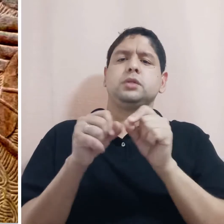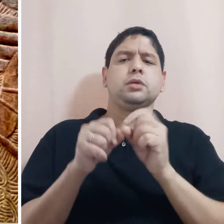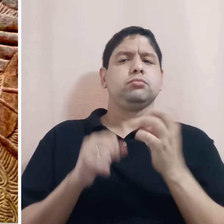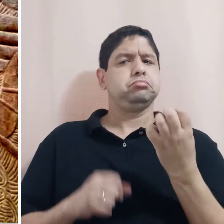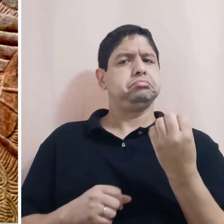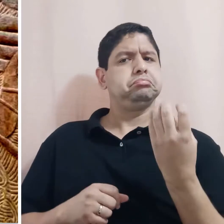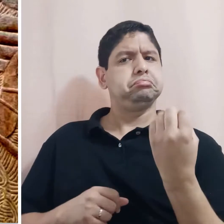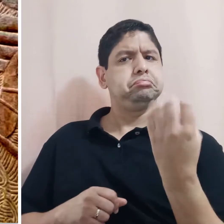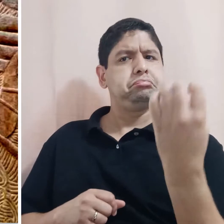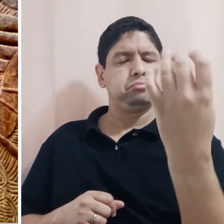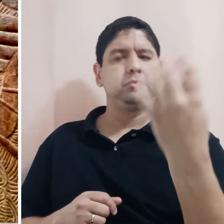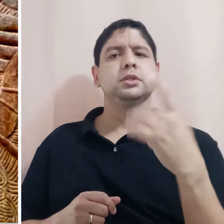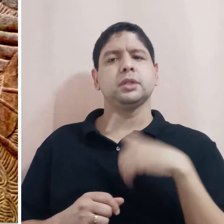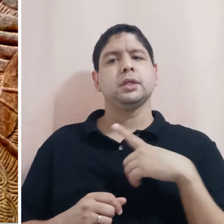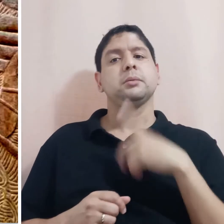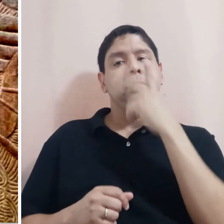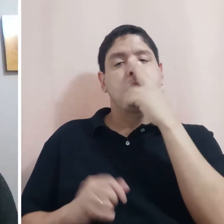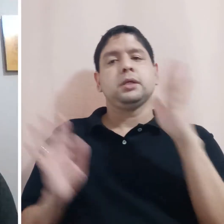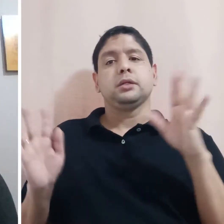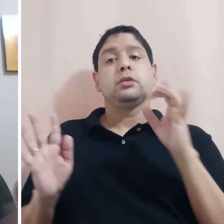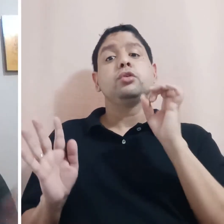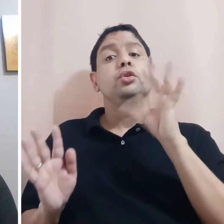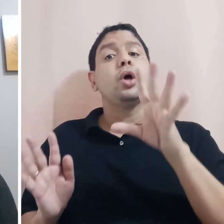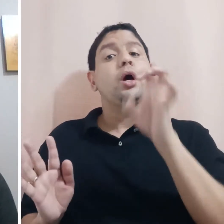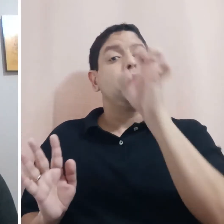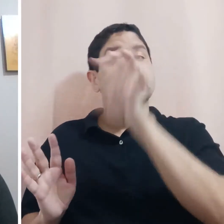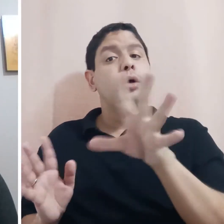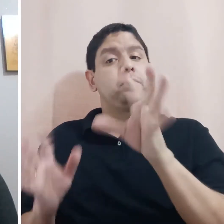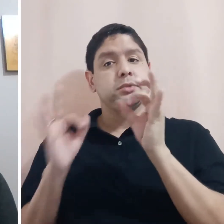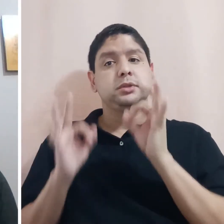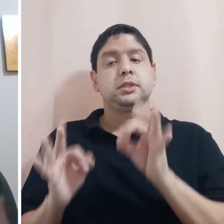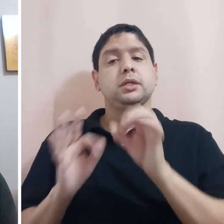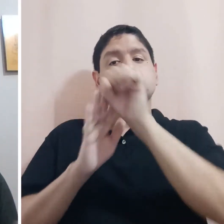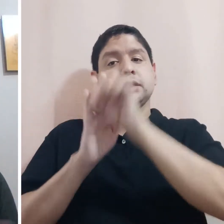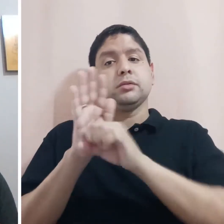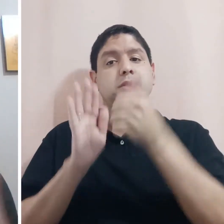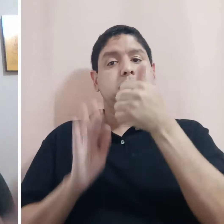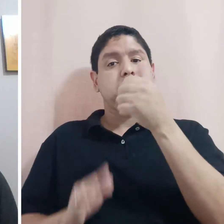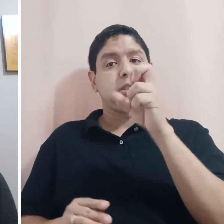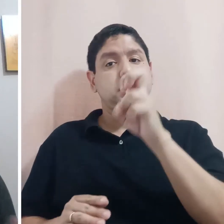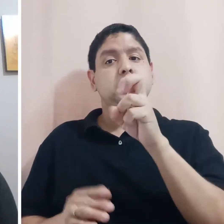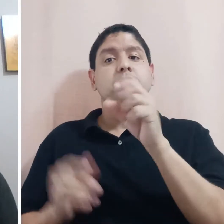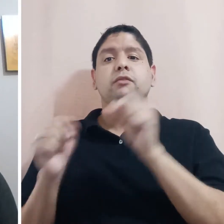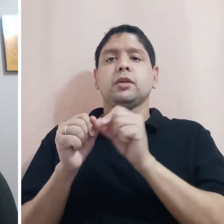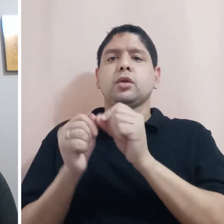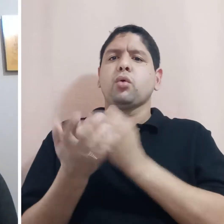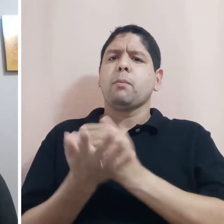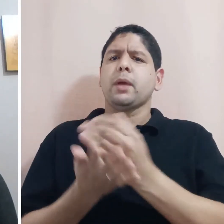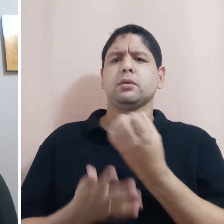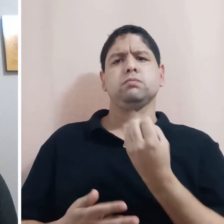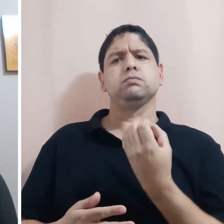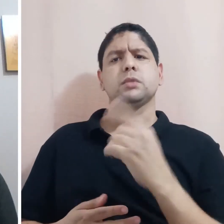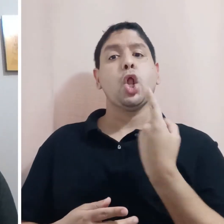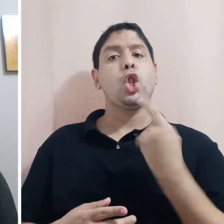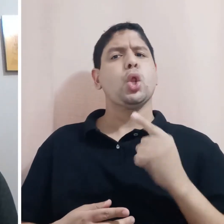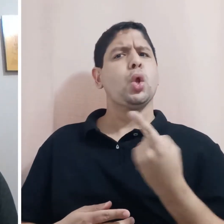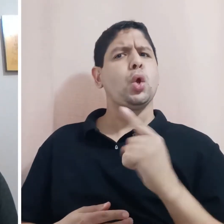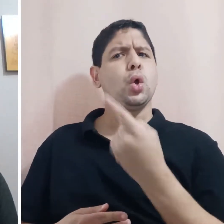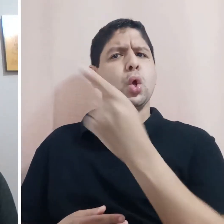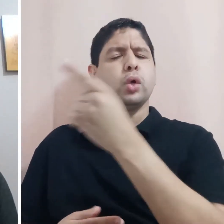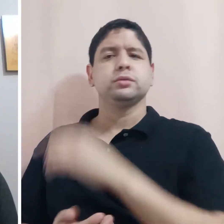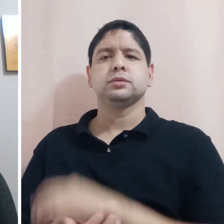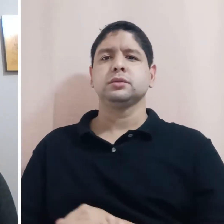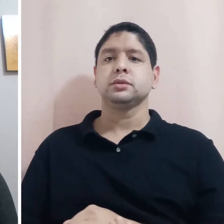viagens aí mais longas. O fato é que os europeus, só a partir do século XV, fizeram essas viagens aí